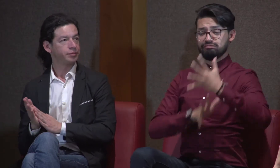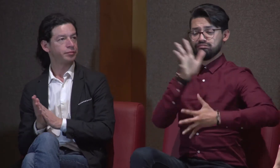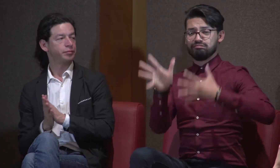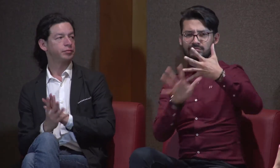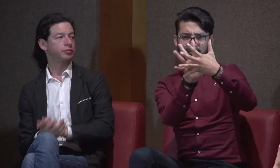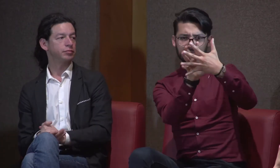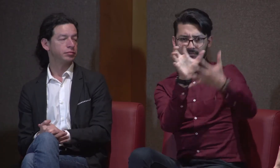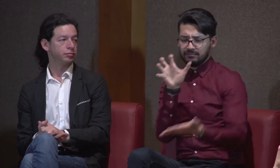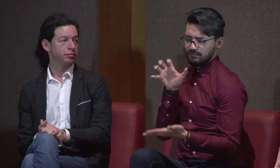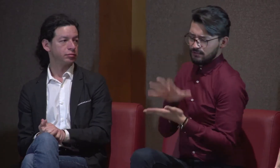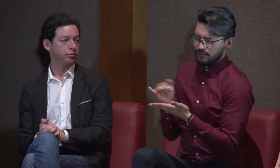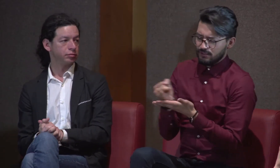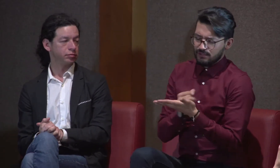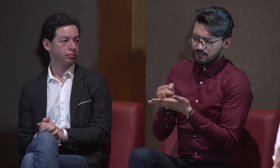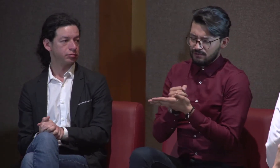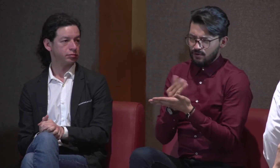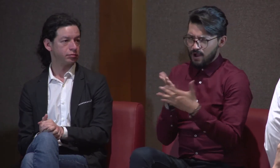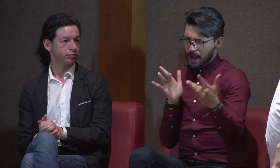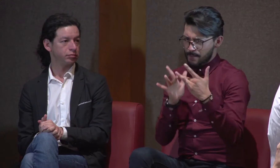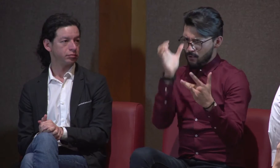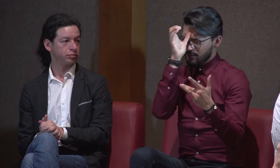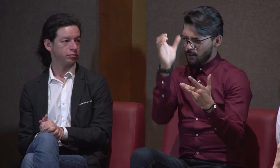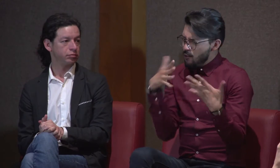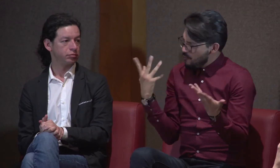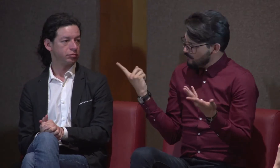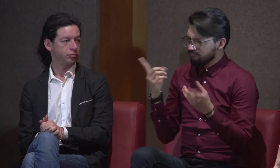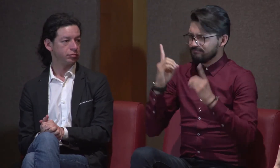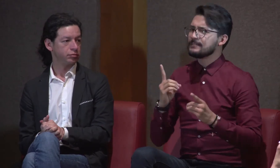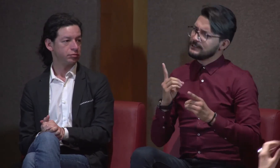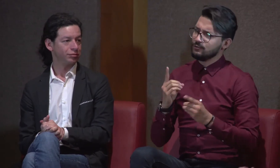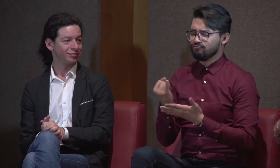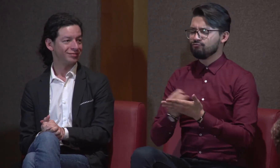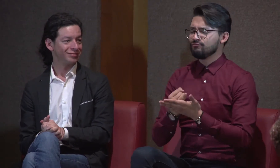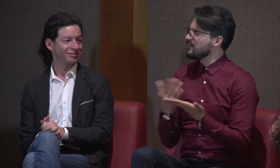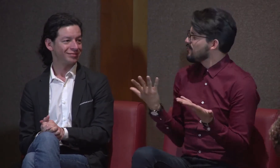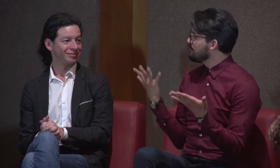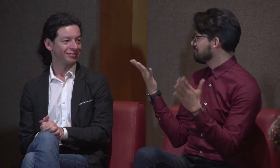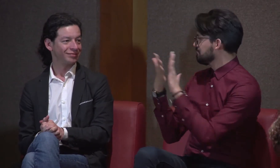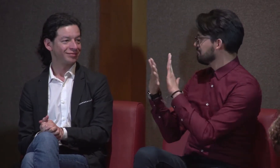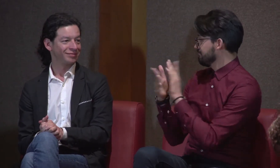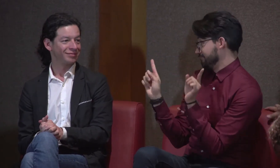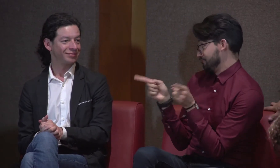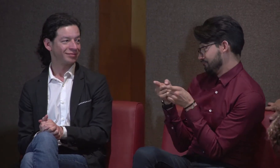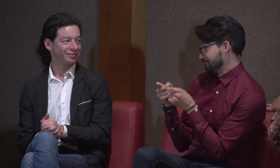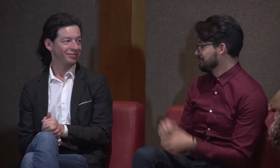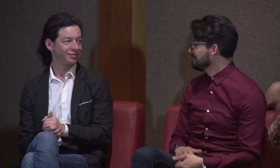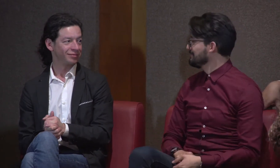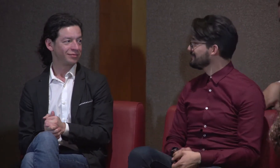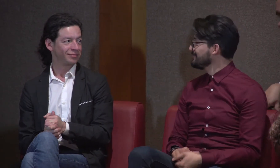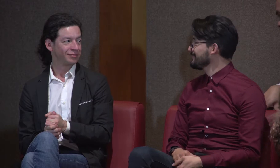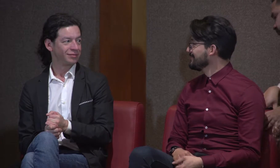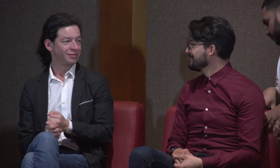el ilustrador de todo este proyecto y de todos los conceptos. Quisiéramos preguntarle si hubo una ilustración que represente la imagen de una